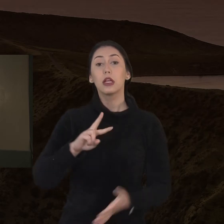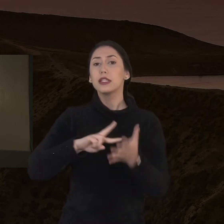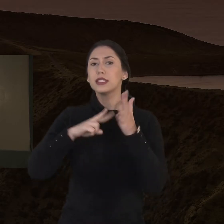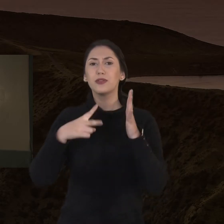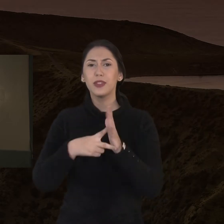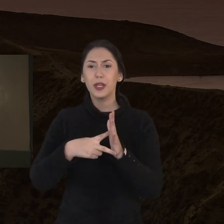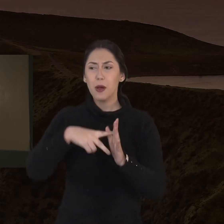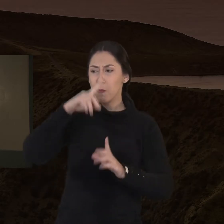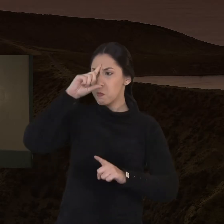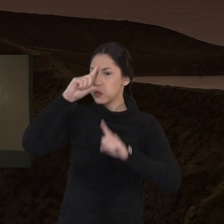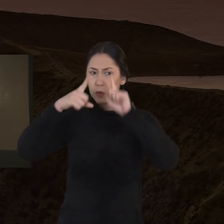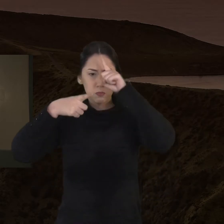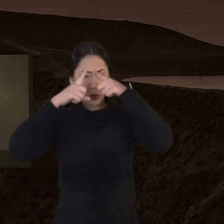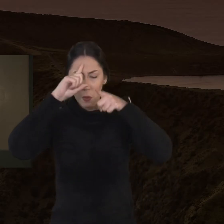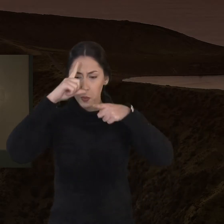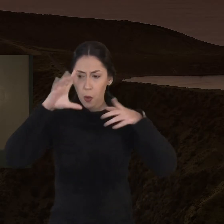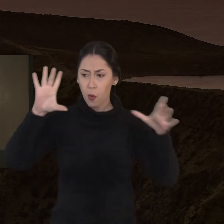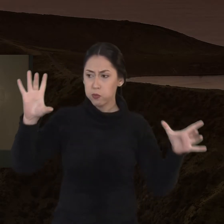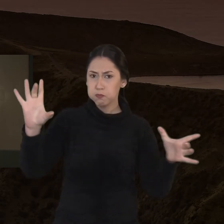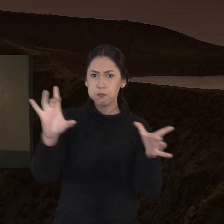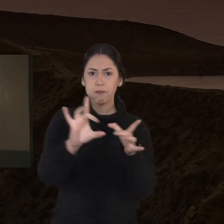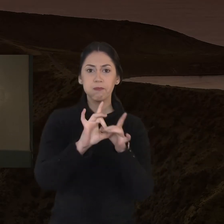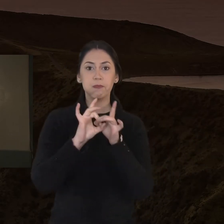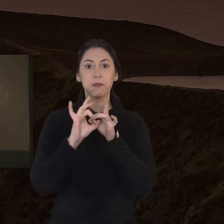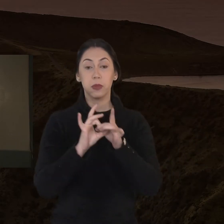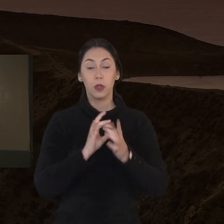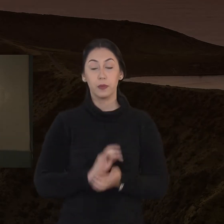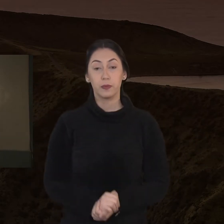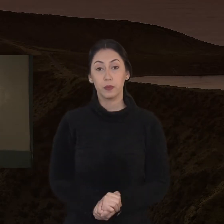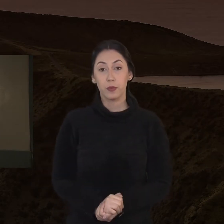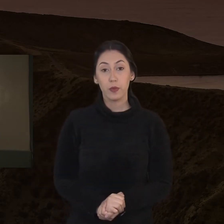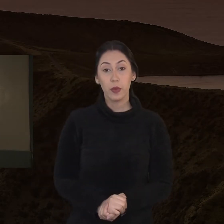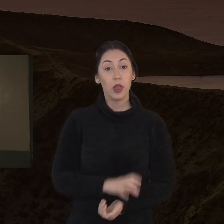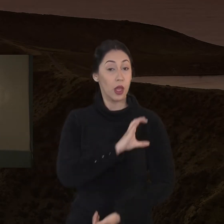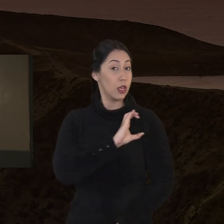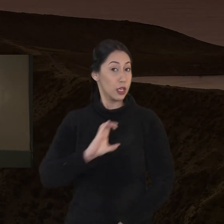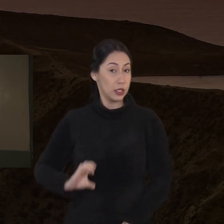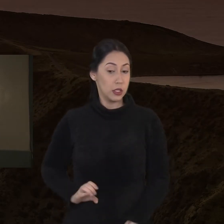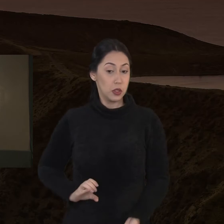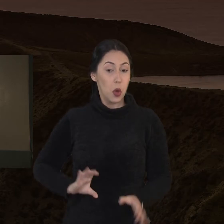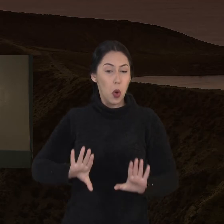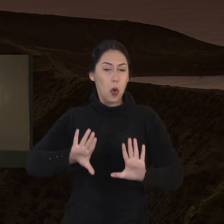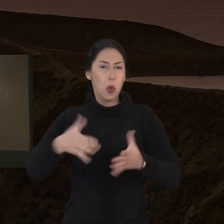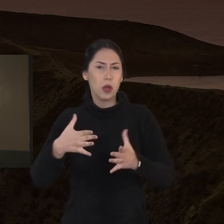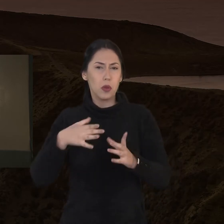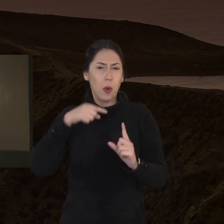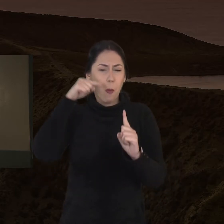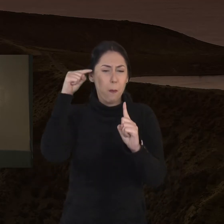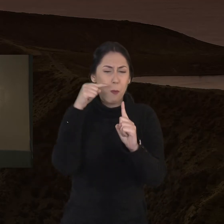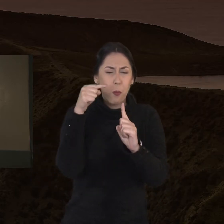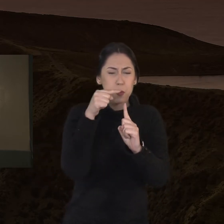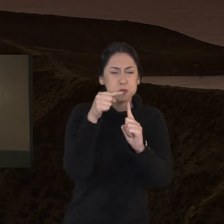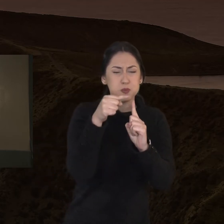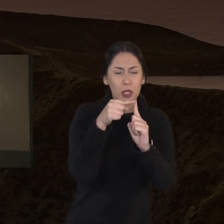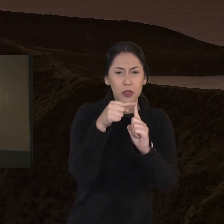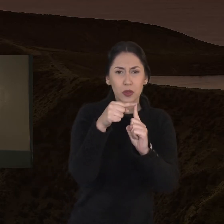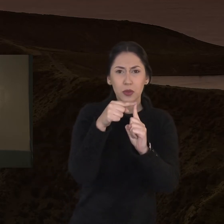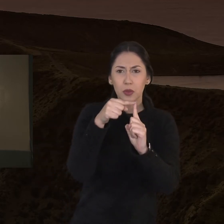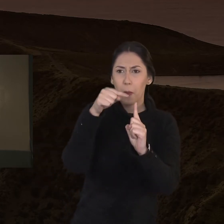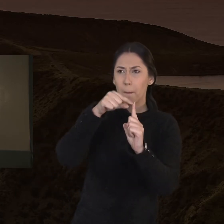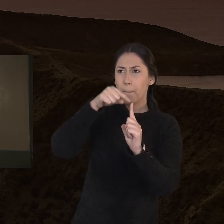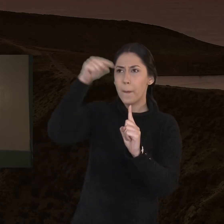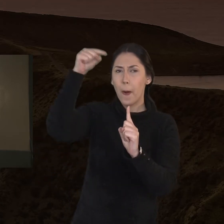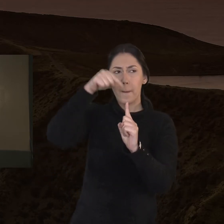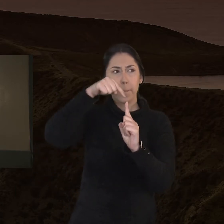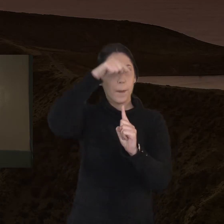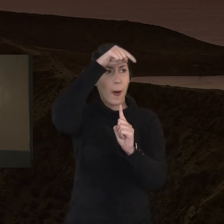que é usado para passar o encargo de encabeçamento cristo quando ele se torna o centro conector de todas as coisas